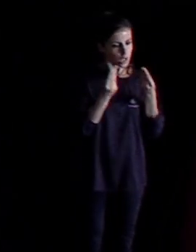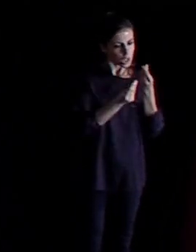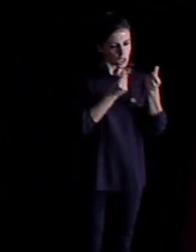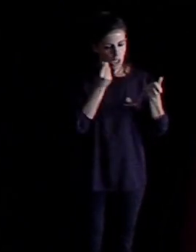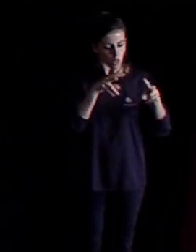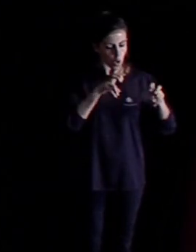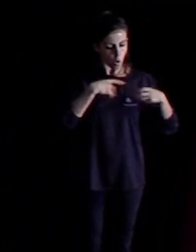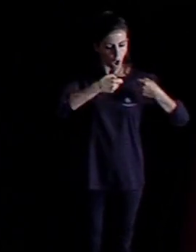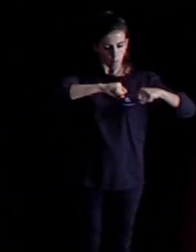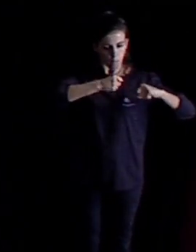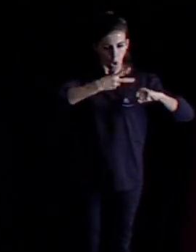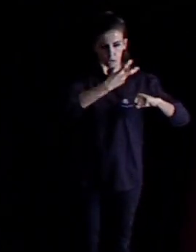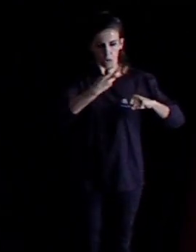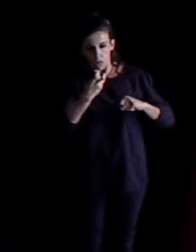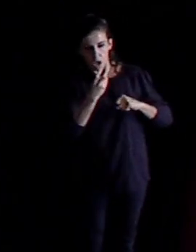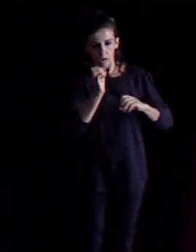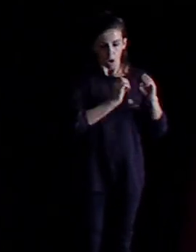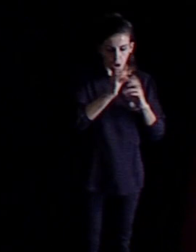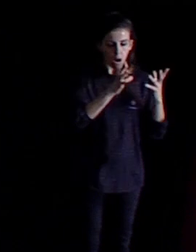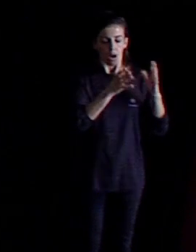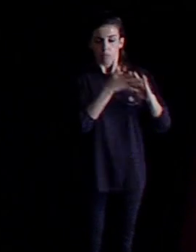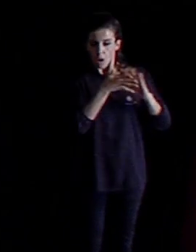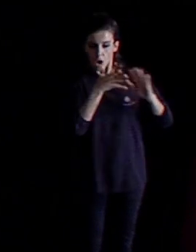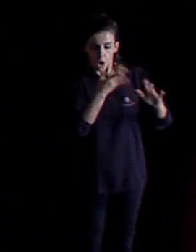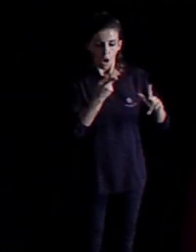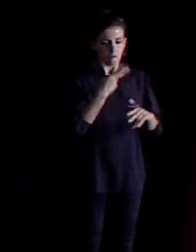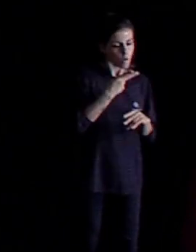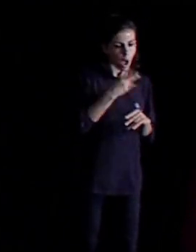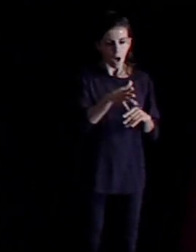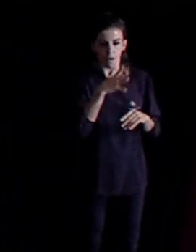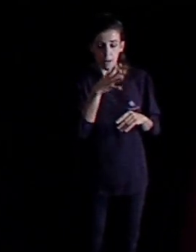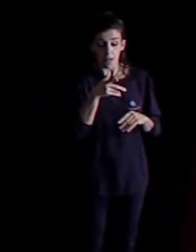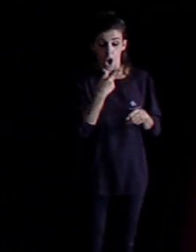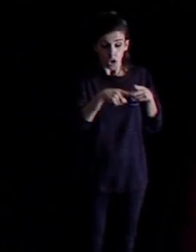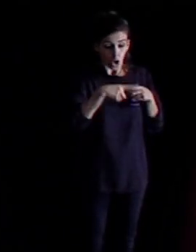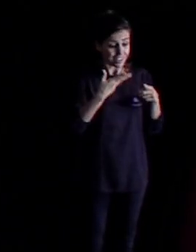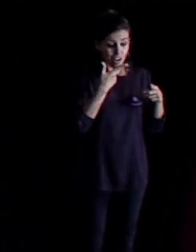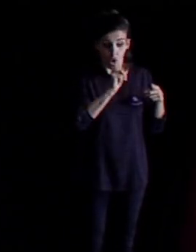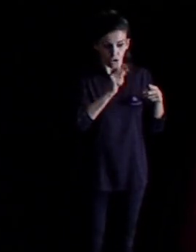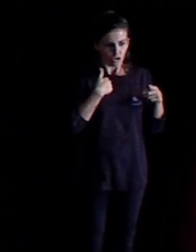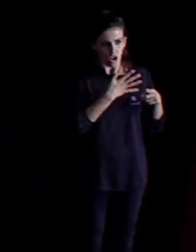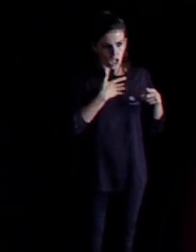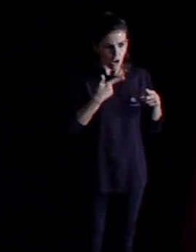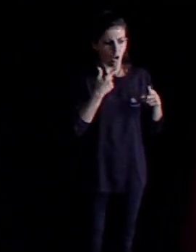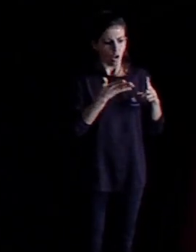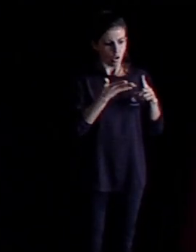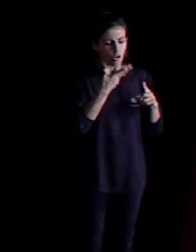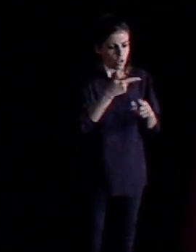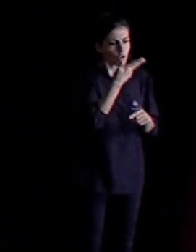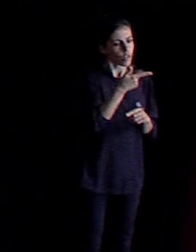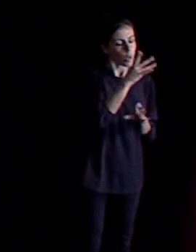la moto a 200 por hora, de fumar, de beber, de conocer todo lo que no conozco, y no me lo